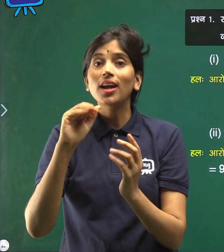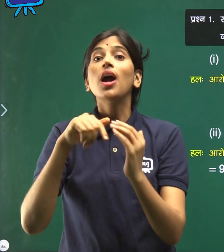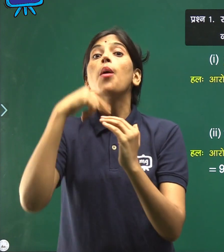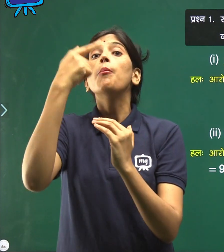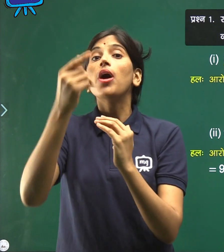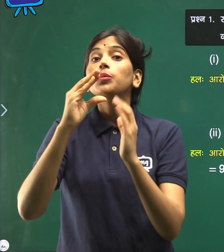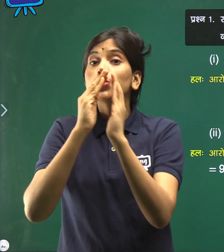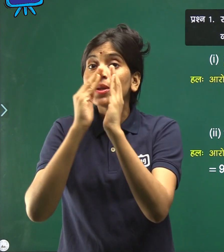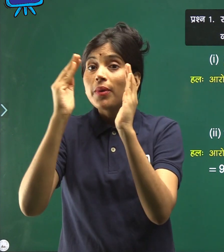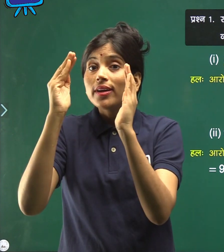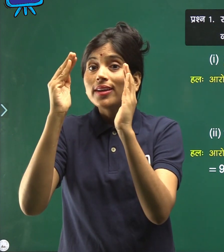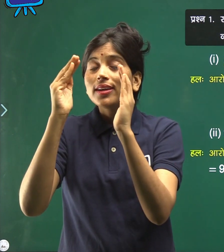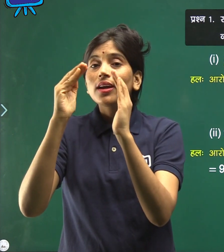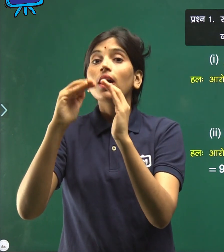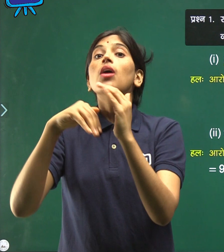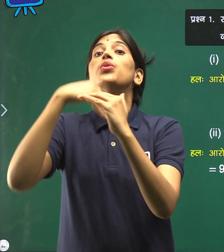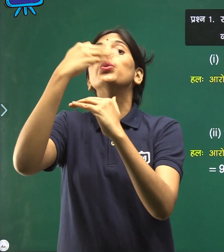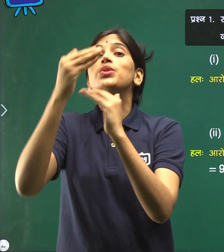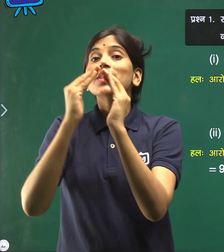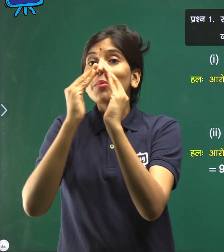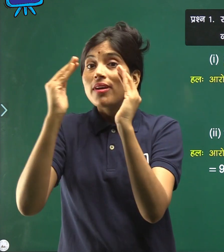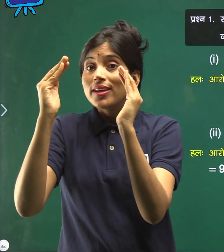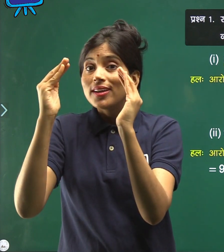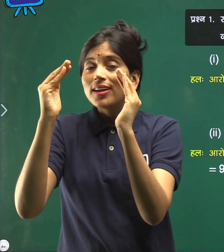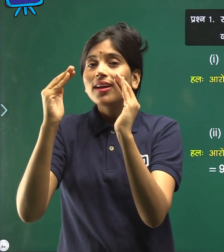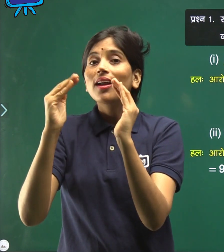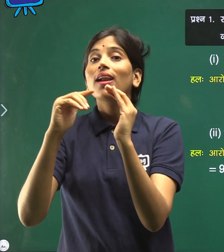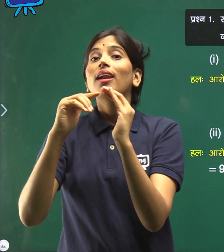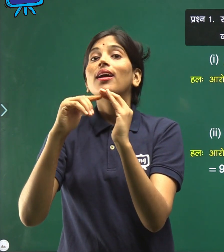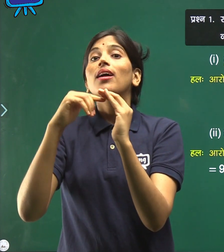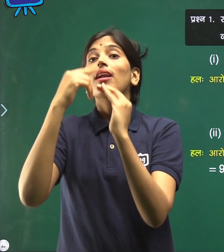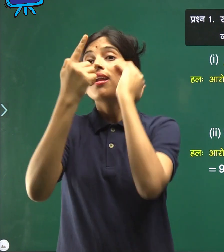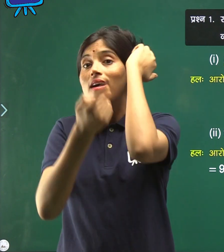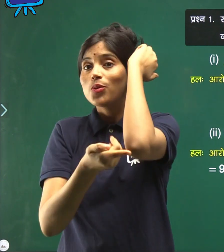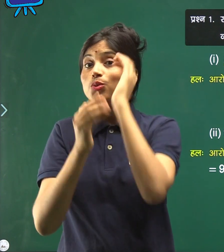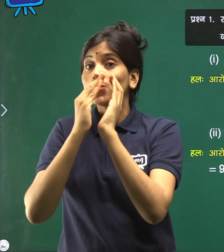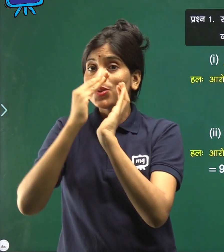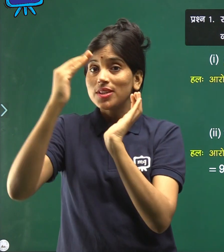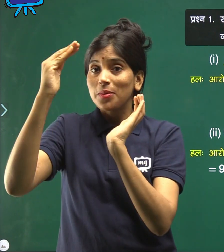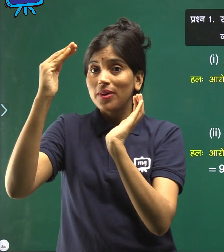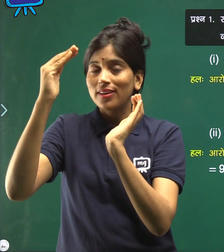फिर उससे बड़ा, फिर उससे बड़ा, फिर उससे बड़ा।